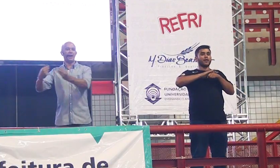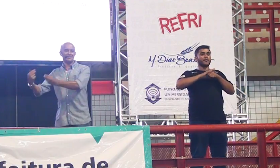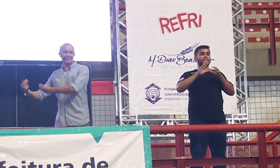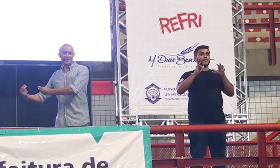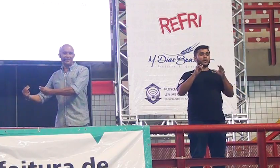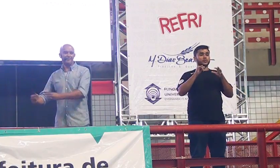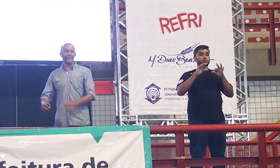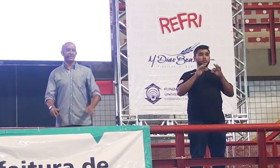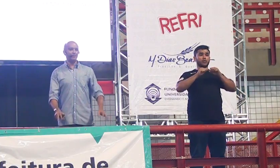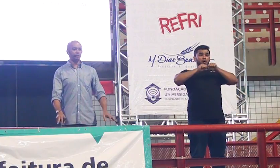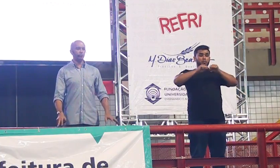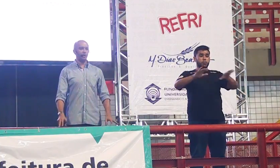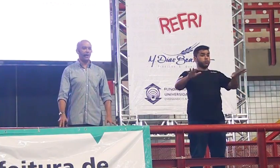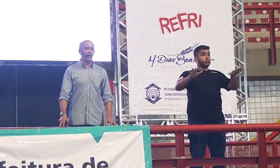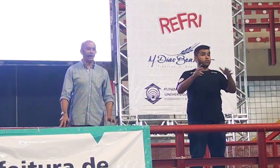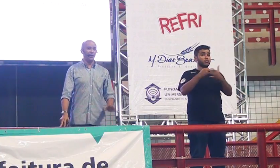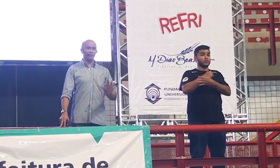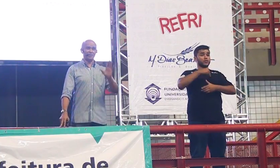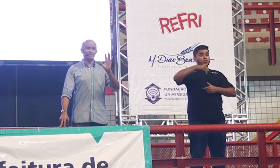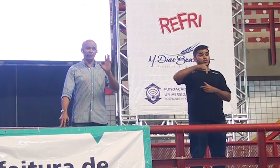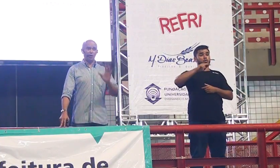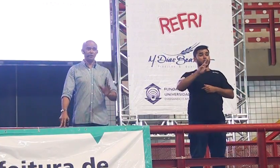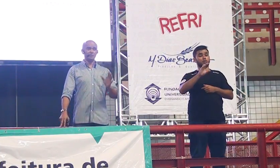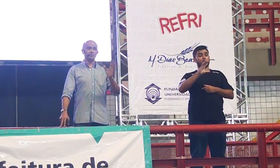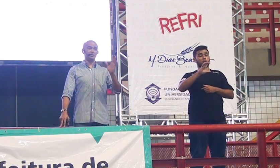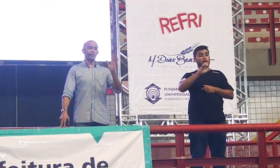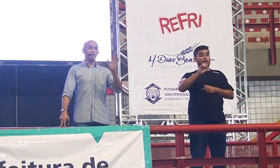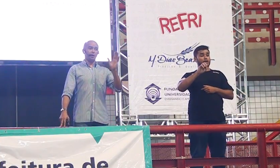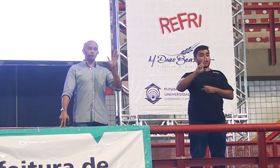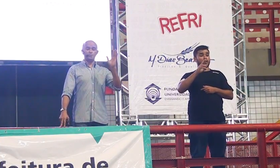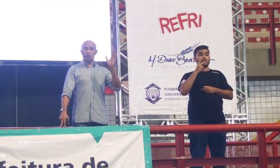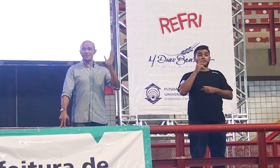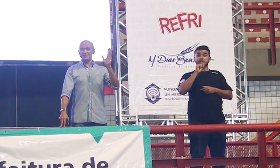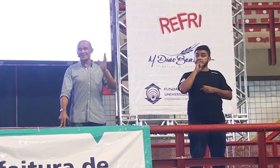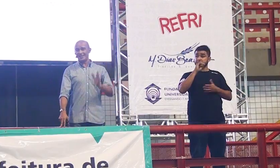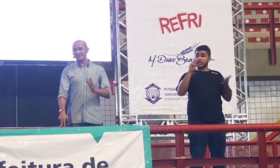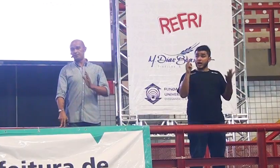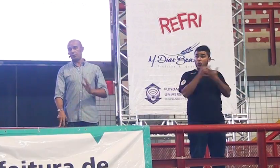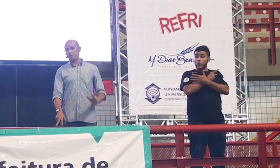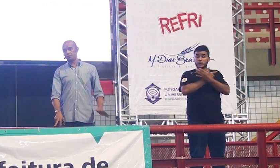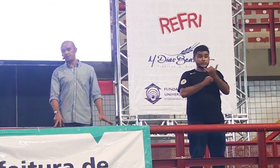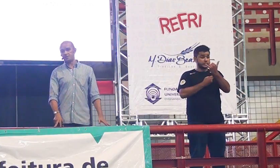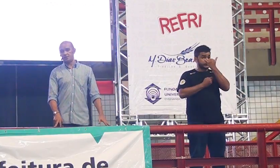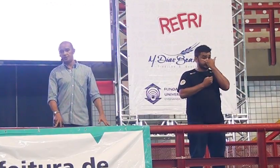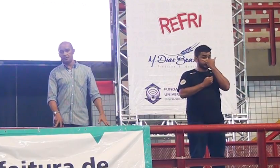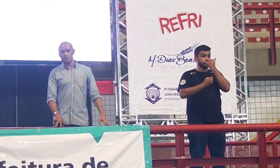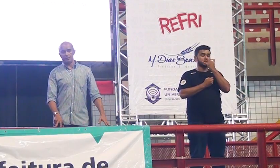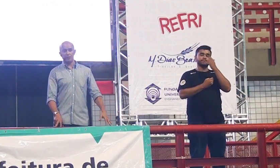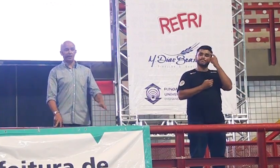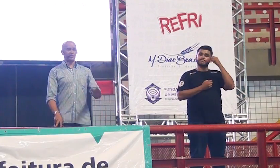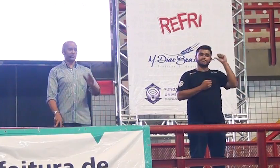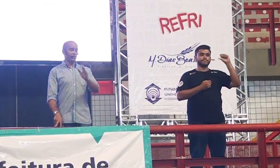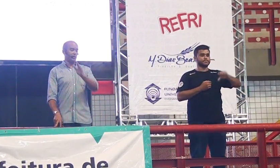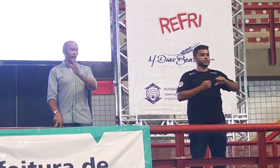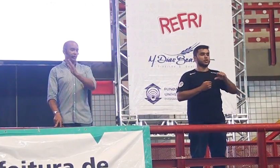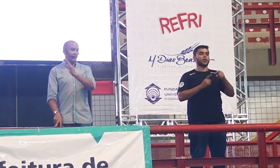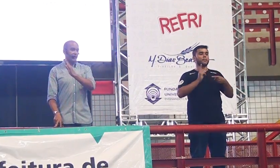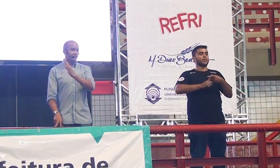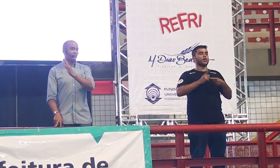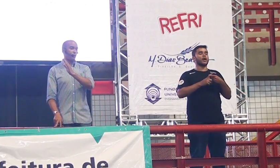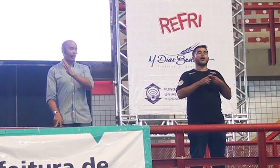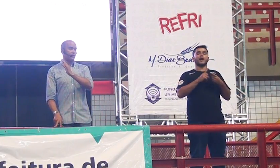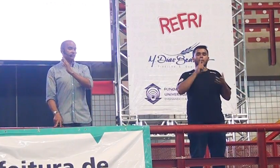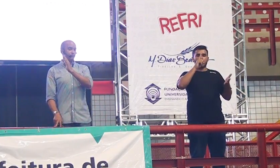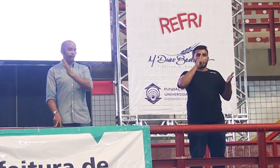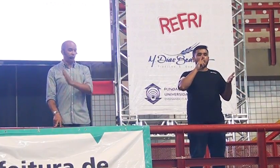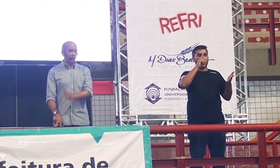dentro vaza. Vazamento nuclear é um dos piores acidentes que pode acontecer, porque traz